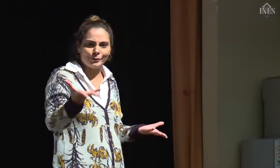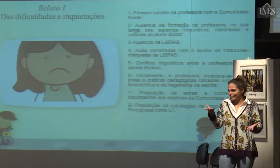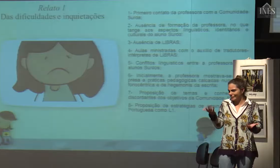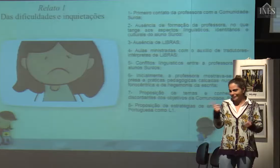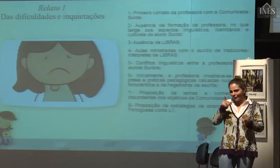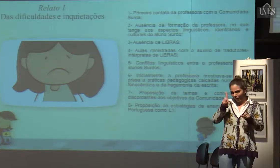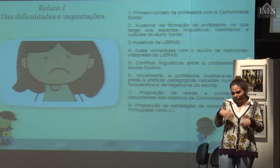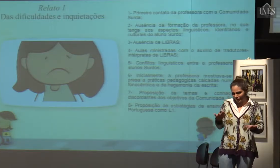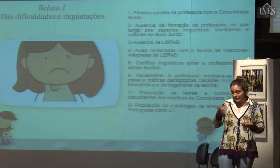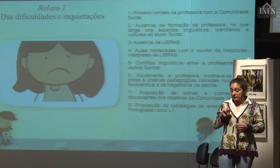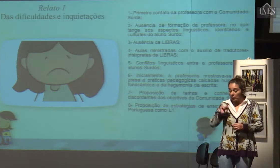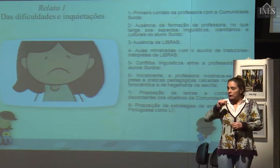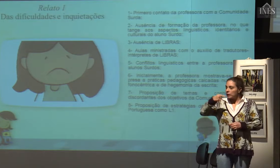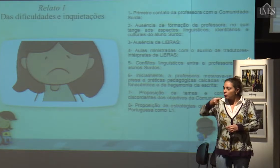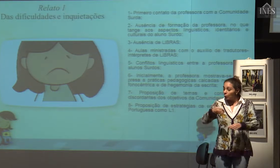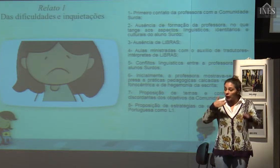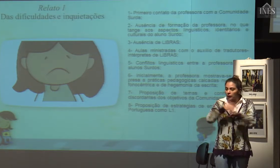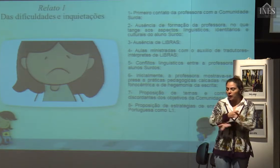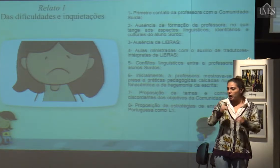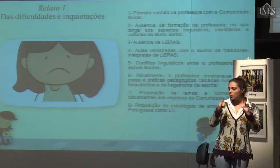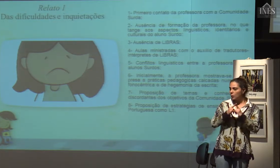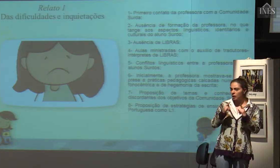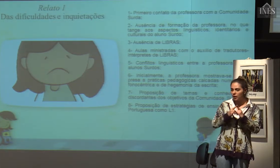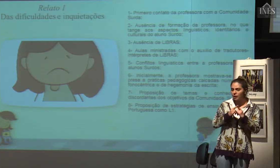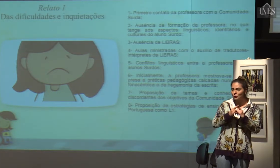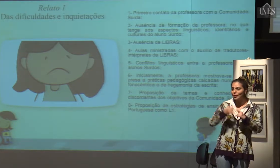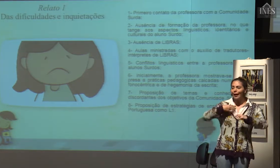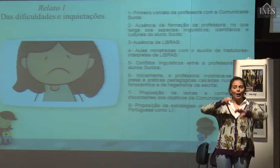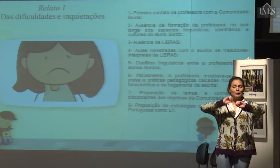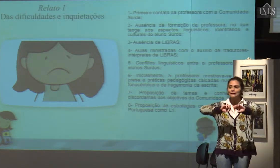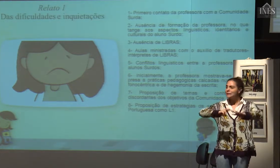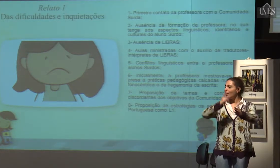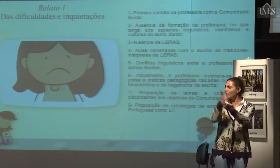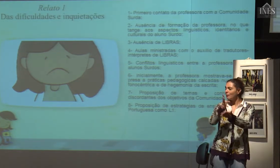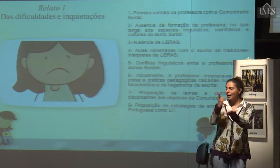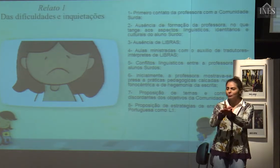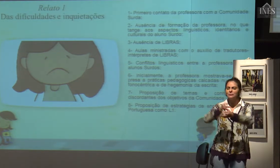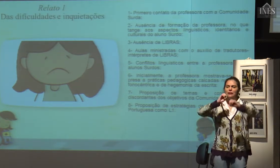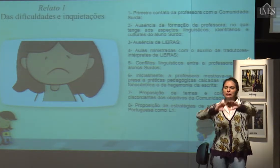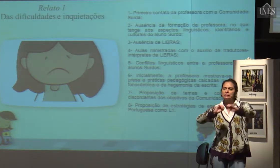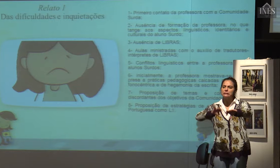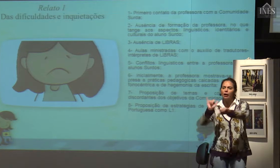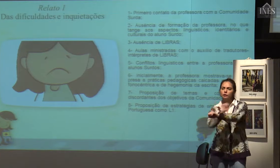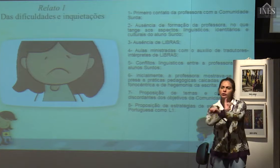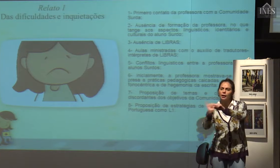a alunos ouvintes. E assim que eu entrei aqui no INES, eu ensinava usando essas mesmas